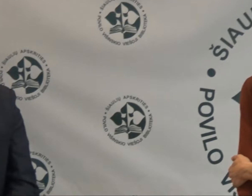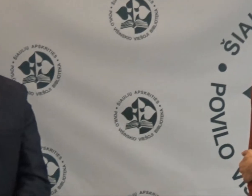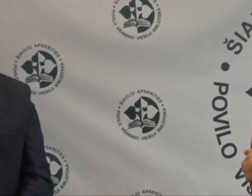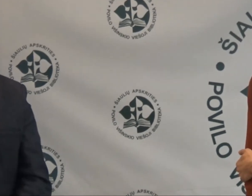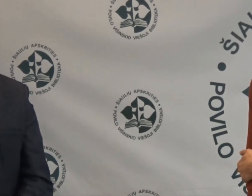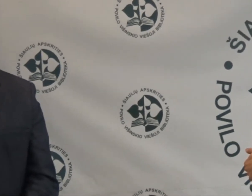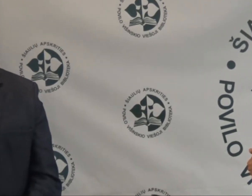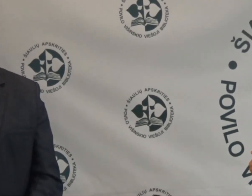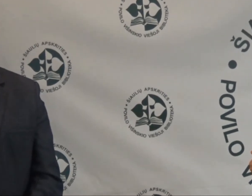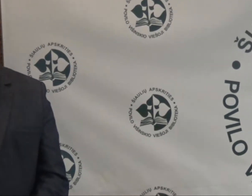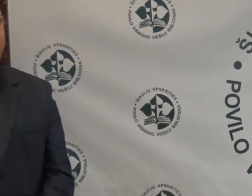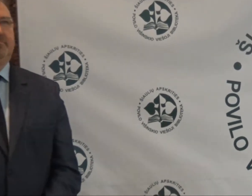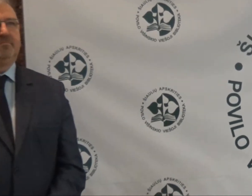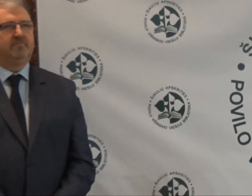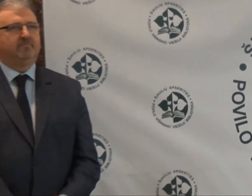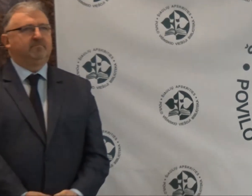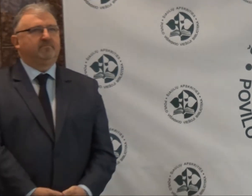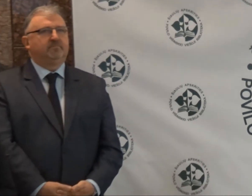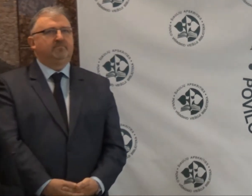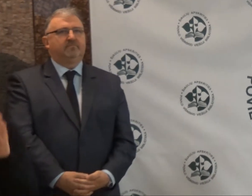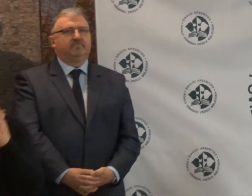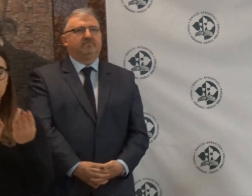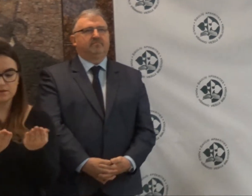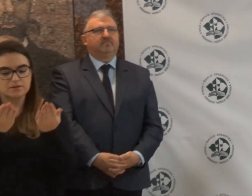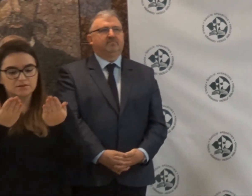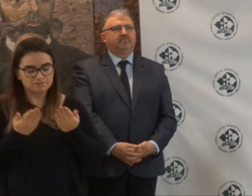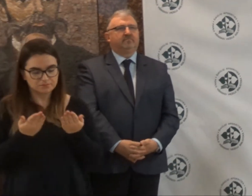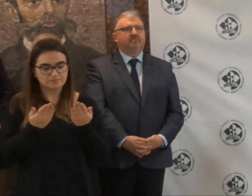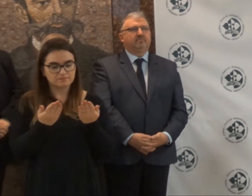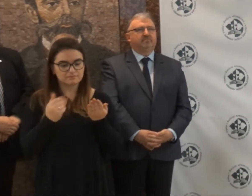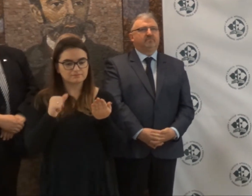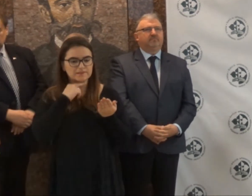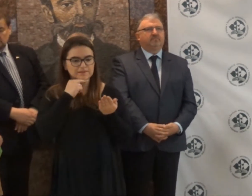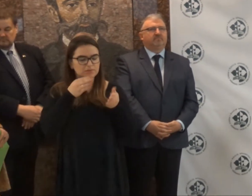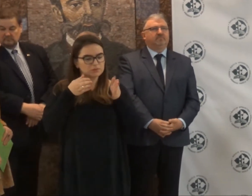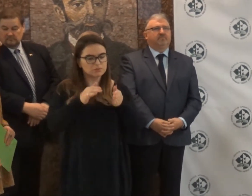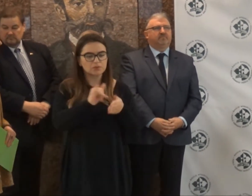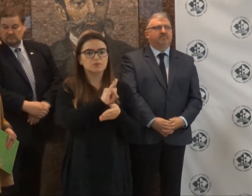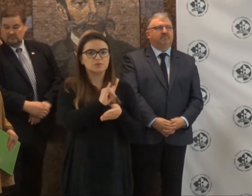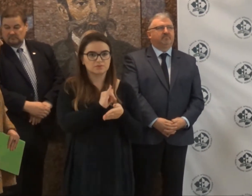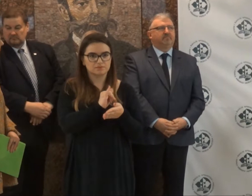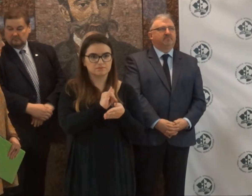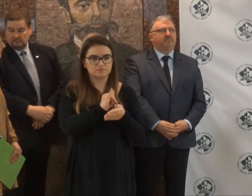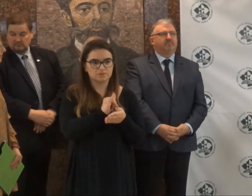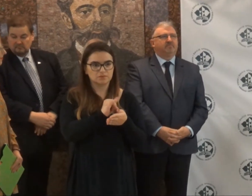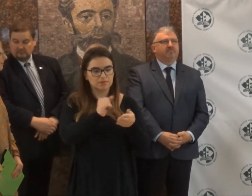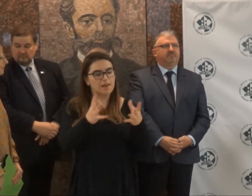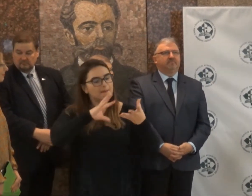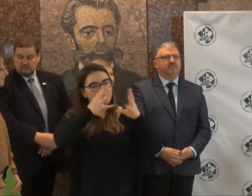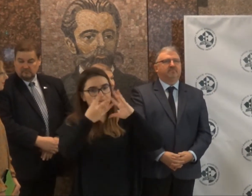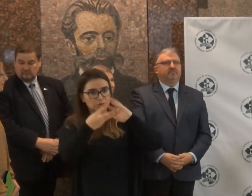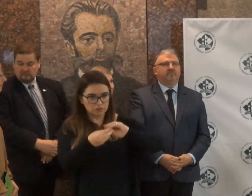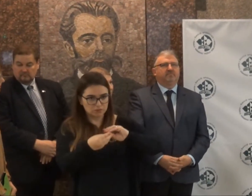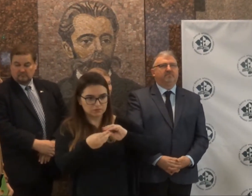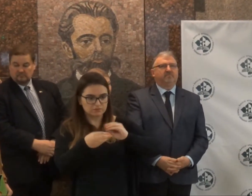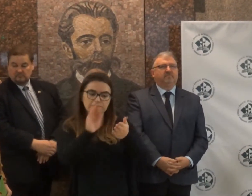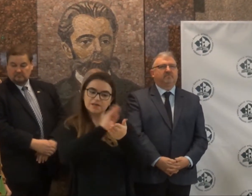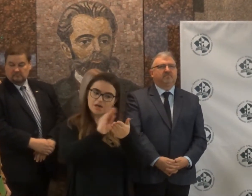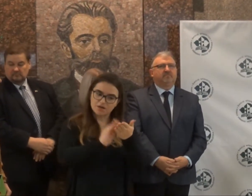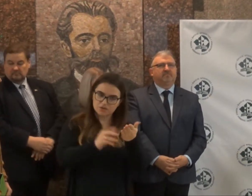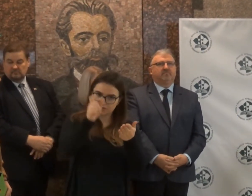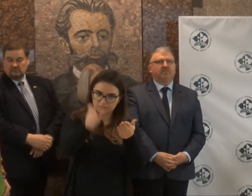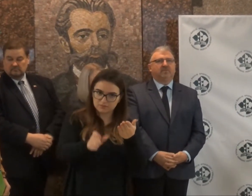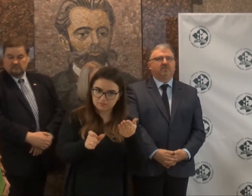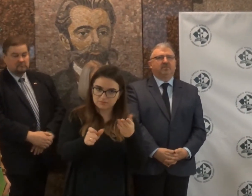daugelis paėmęs knygą į rankas atkreipė dėmesį skiria ne tik turiniui ir rašytojui,